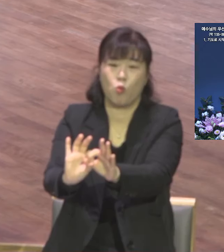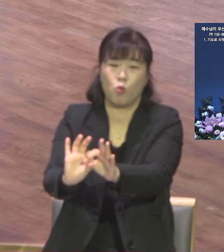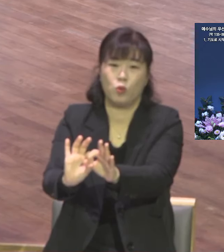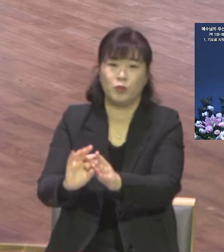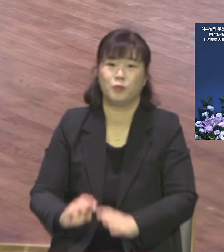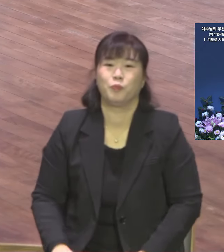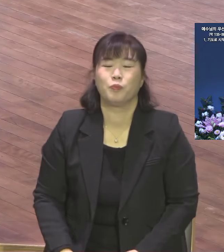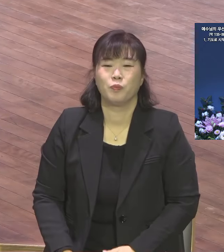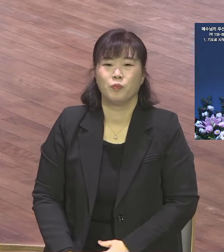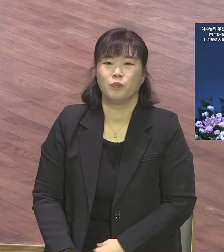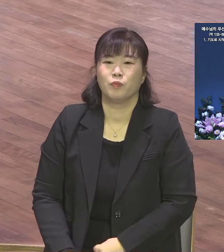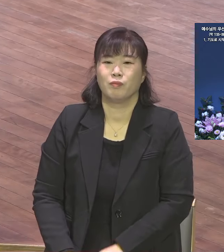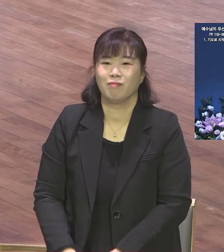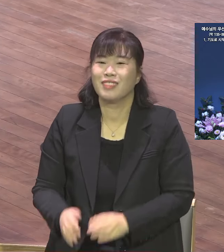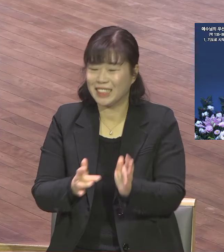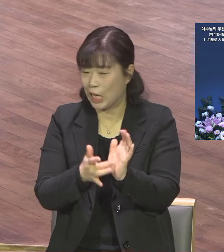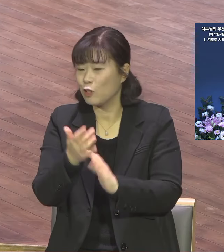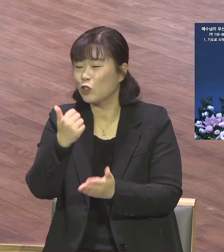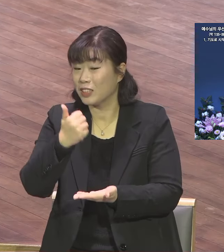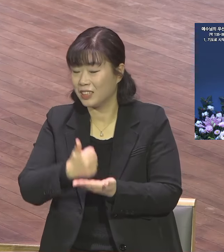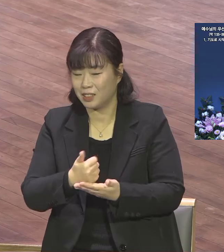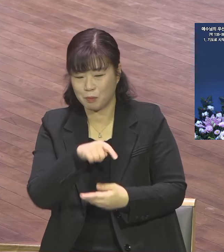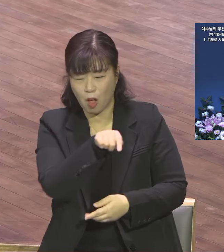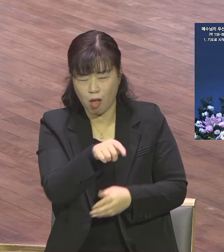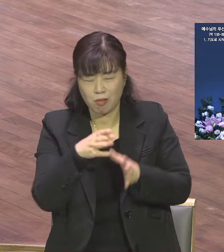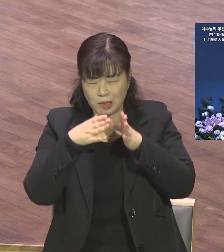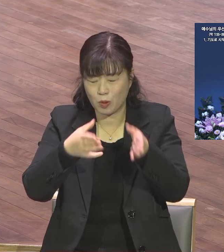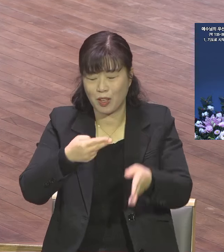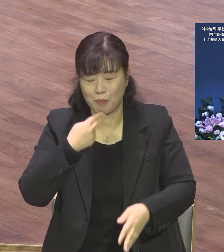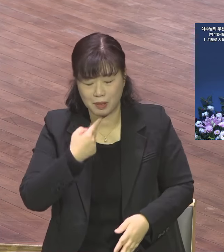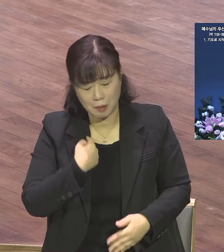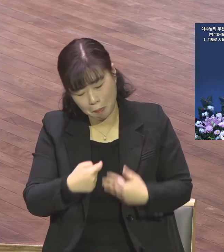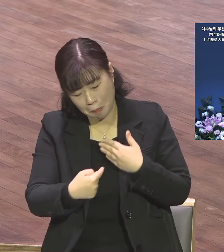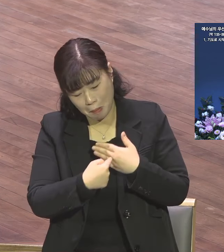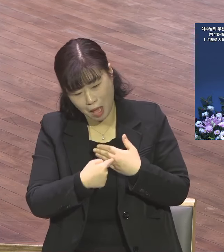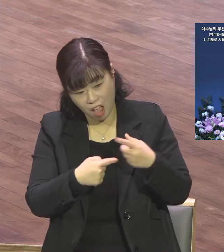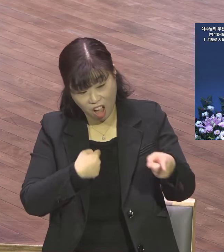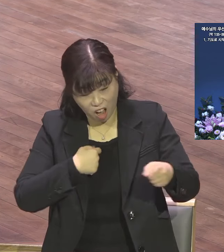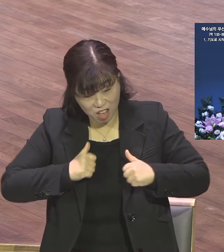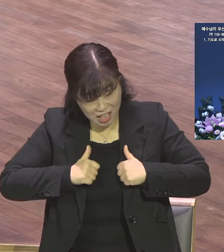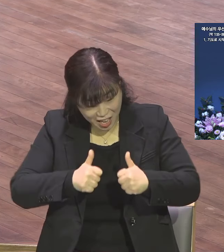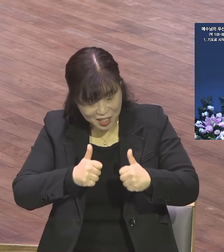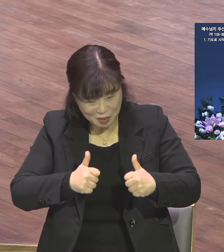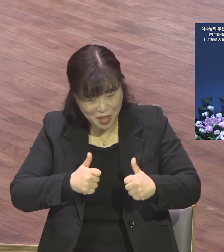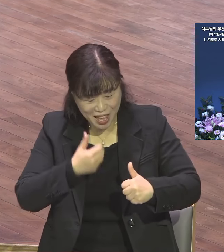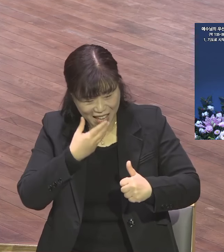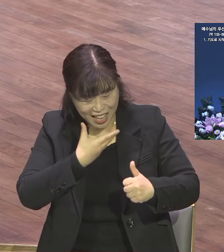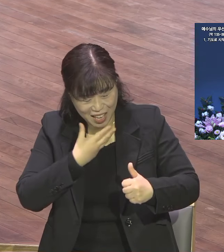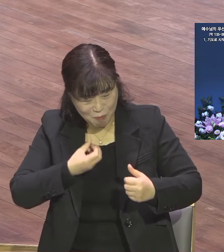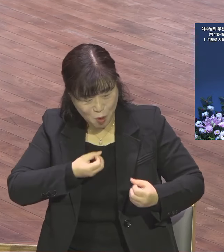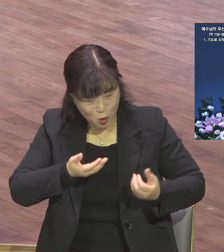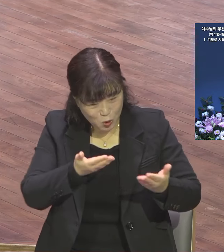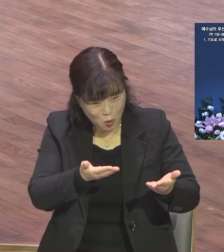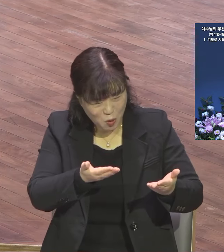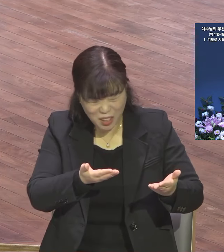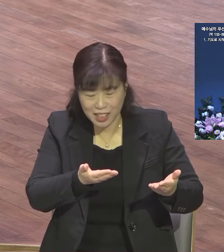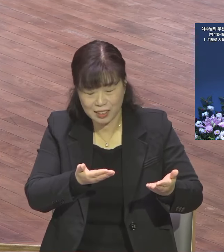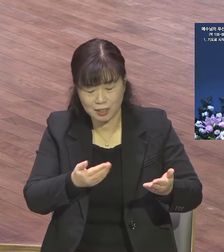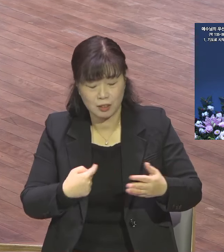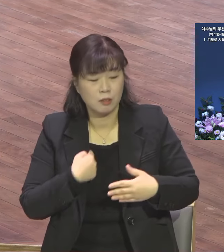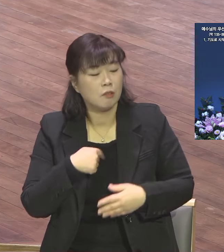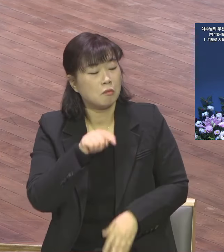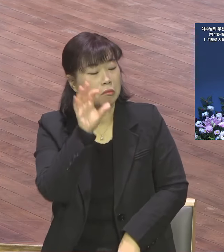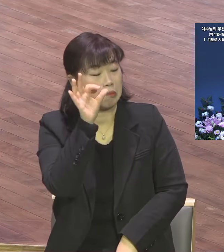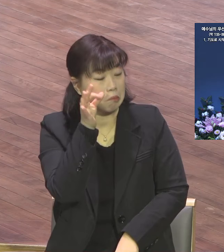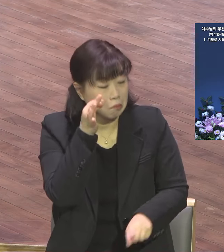이거 주면 하고 안 주면 안 하는 인간인지 귀신도 알아요. 기가 막히갑니다. 억지로 믿어 하다가 말 거다. 다 알고